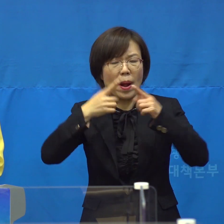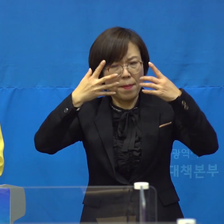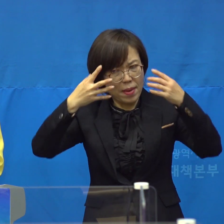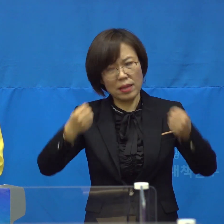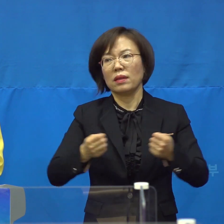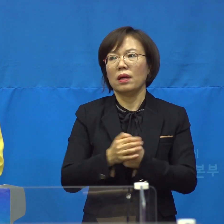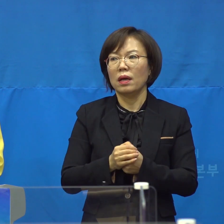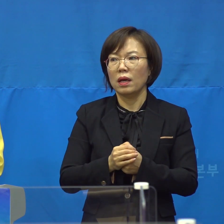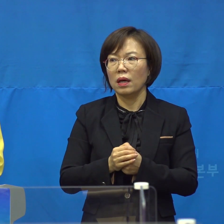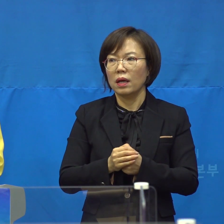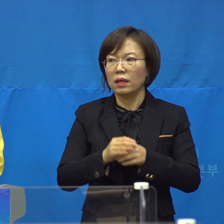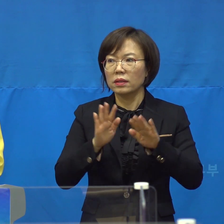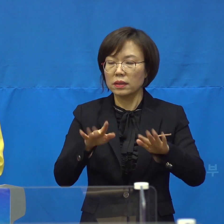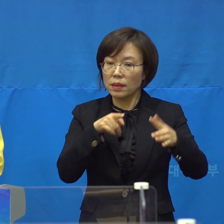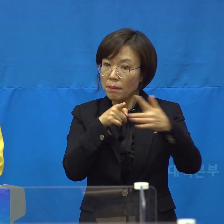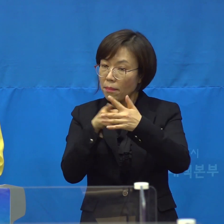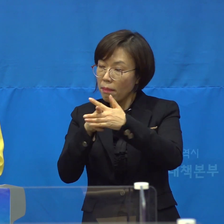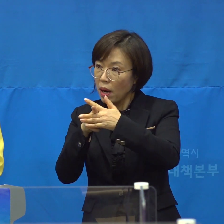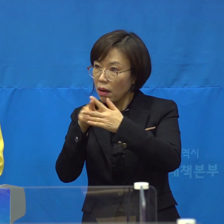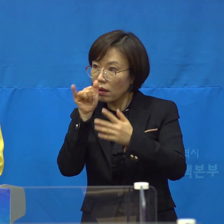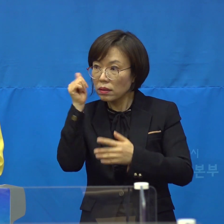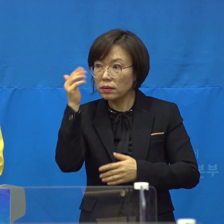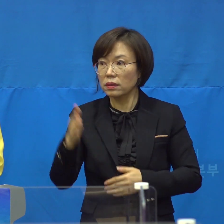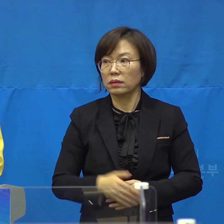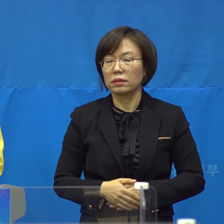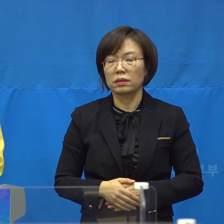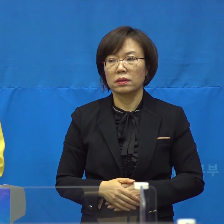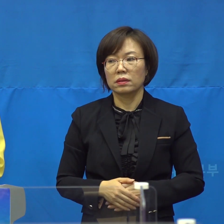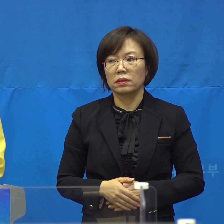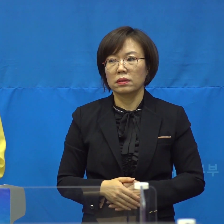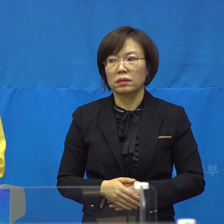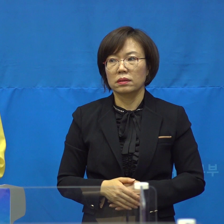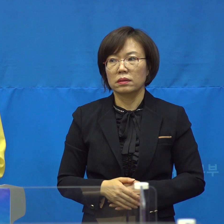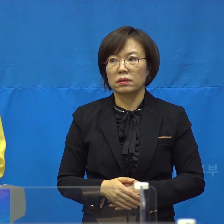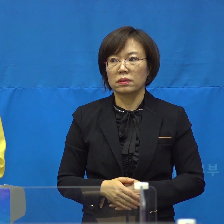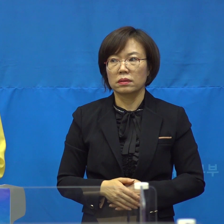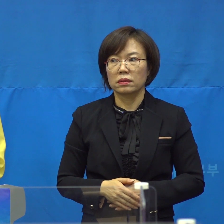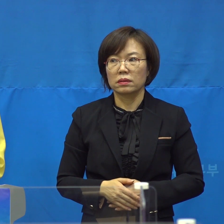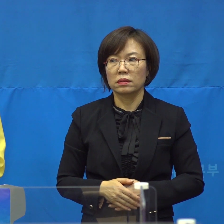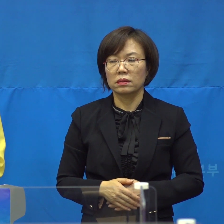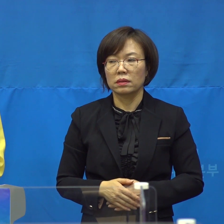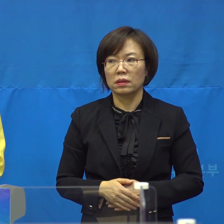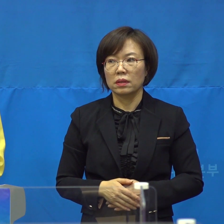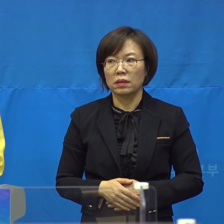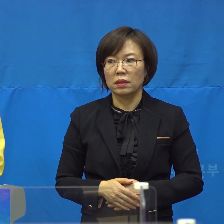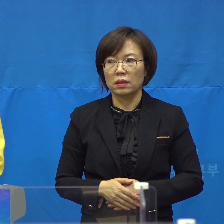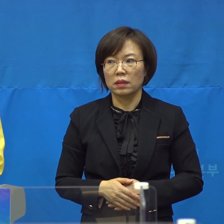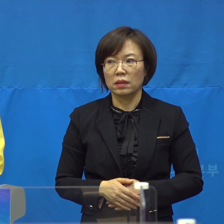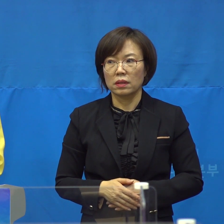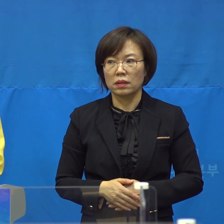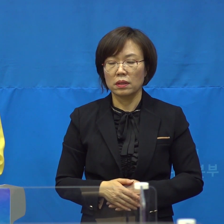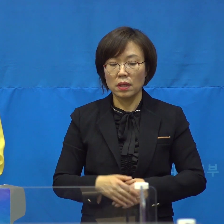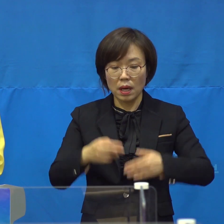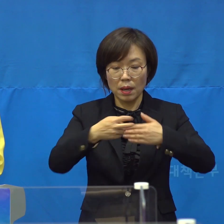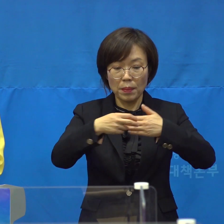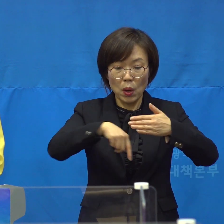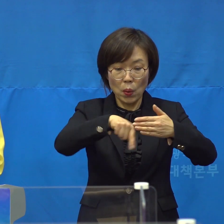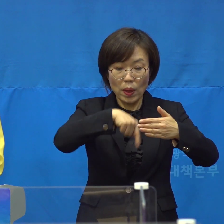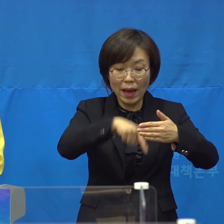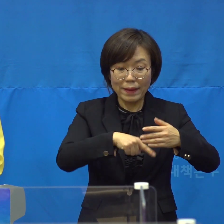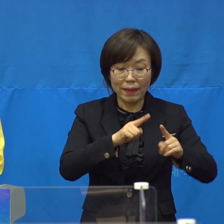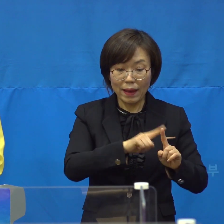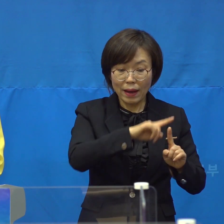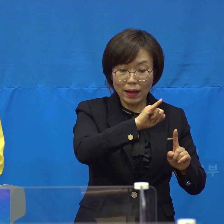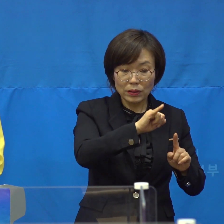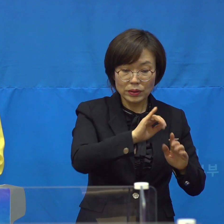나오고 있는 것 같은데요. 혹시 뭐 파악하신 내용이나 좀 조치하시고 계신 내용이 있으신지 잘못 알아들었습니다. 아, 그러니까 뭐 안에서 의료진